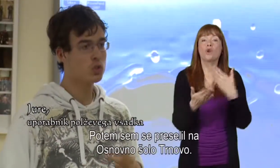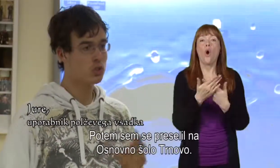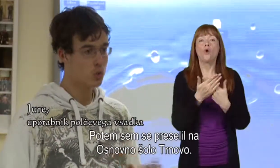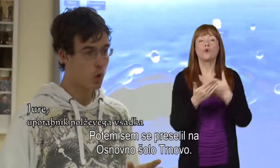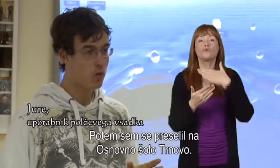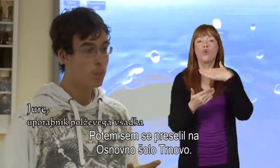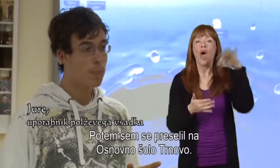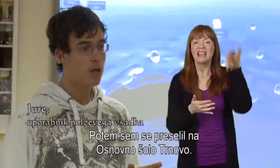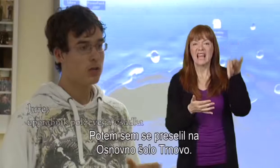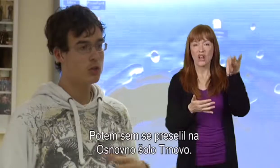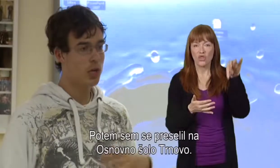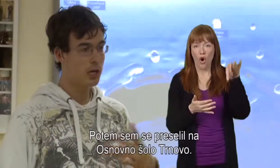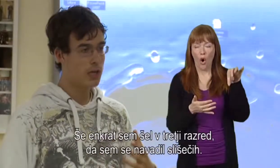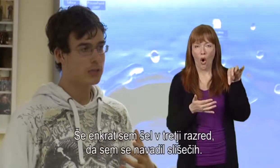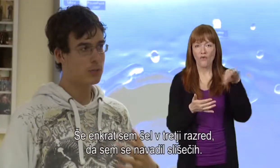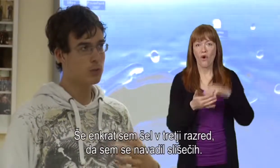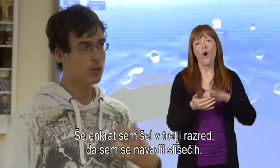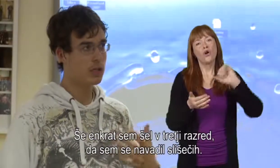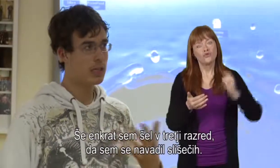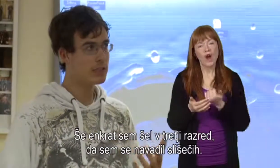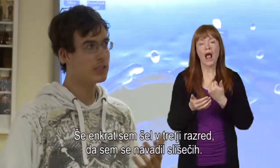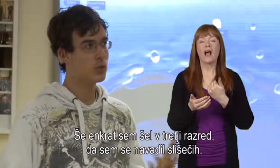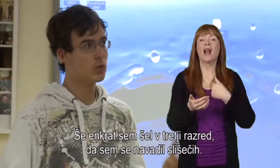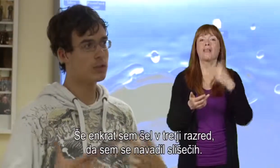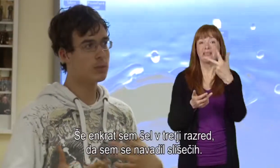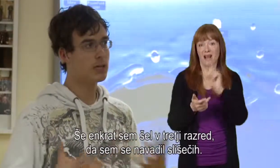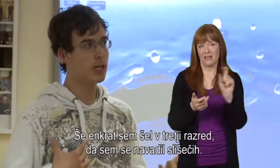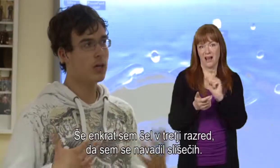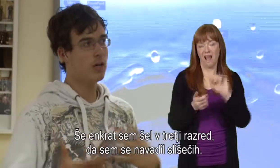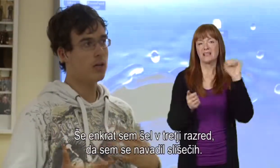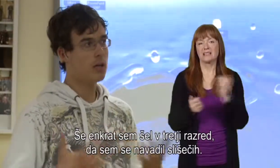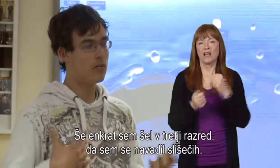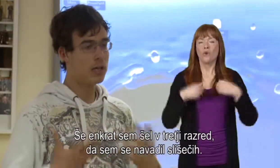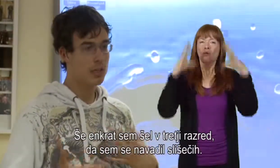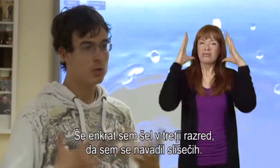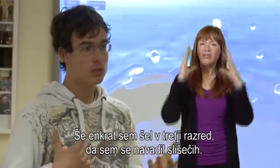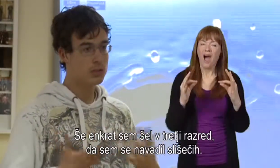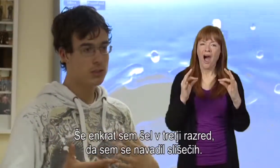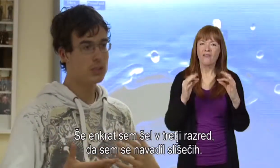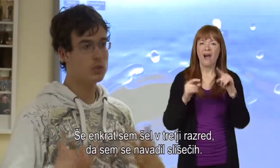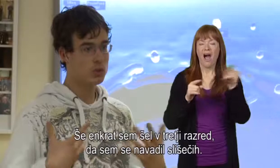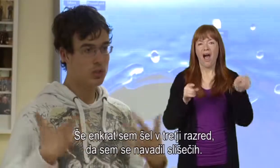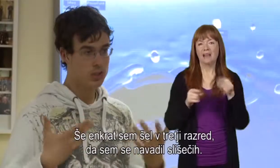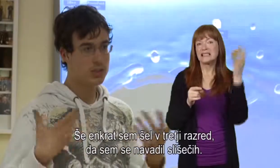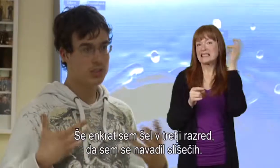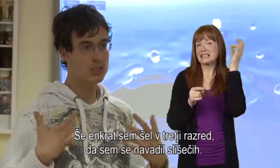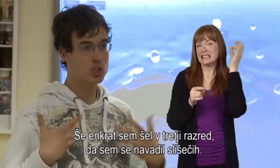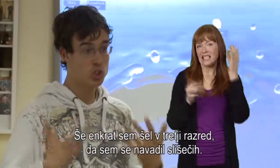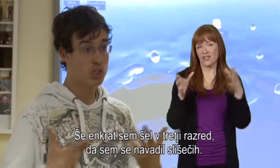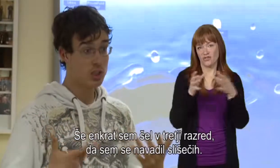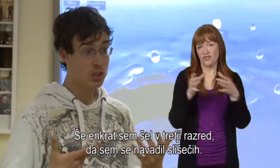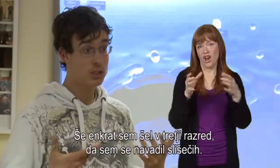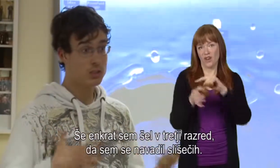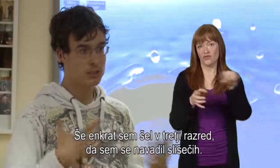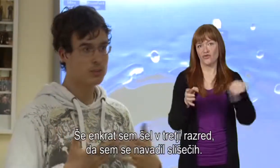šolo, Novo. Še enkrat si bil tretji nased, zato da sem se navadil, tisti, ki